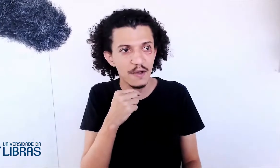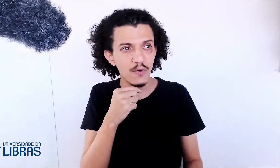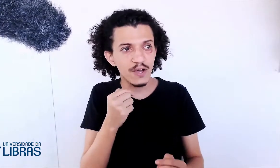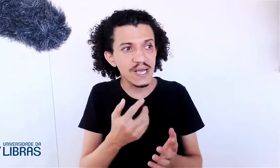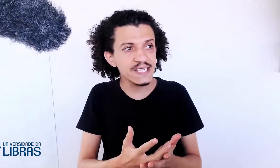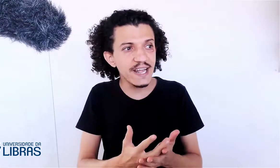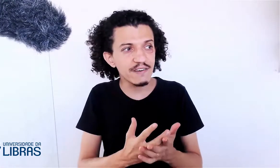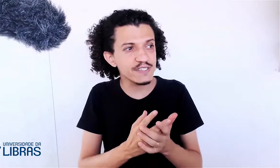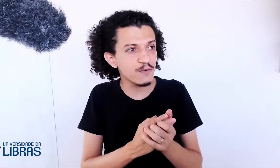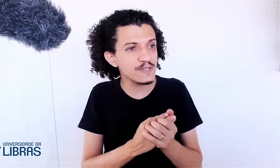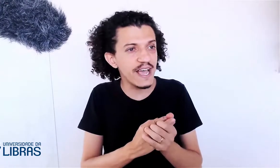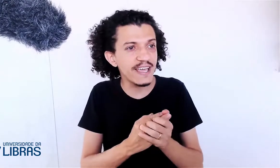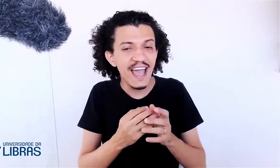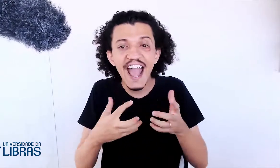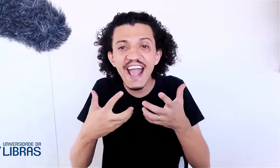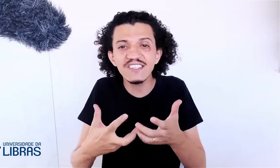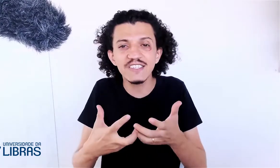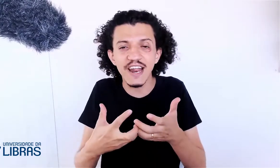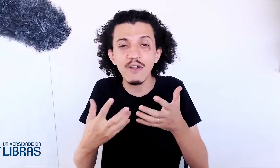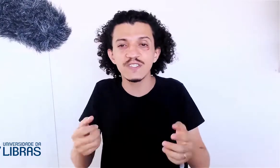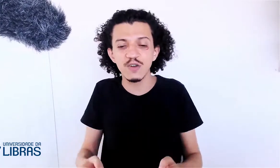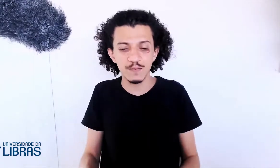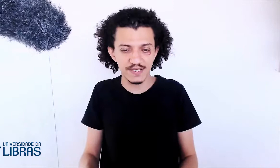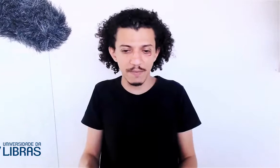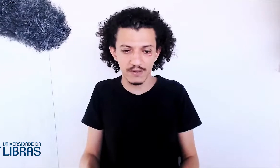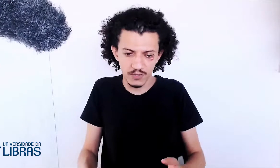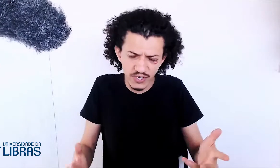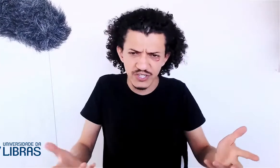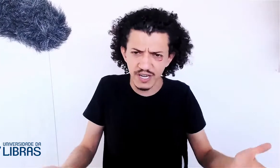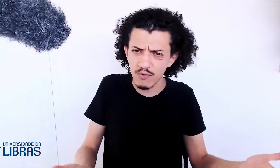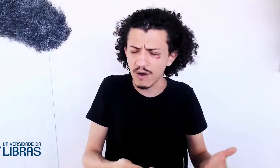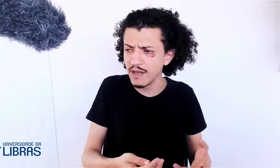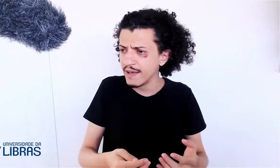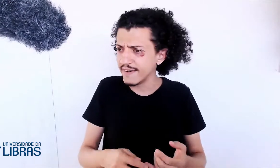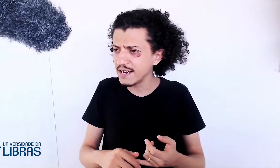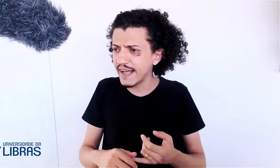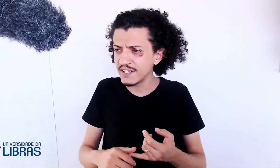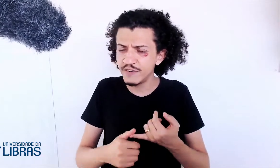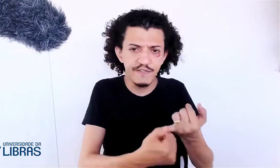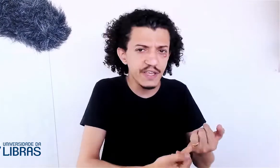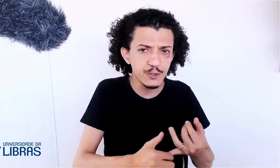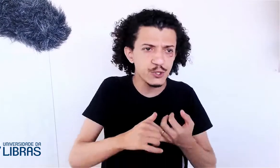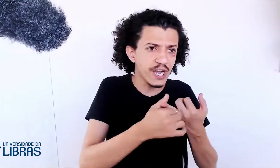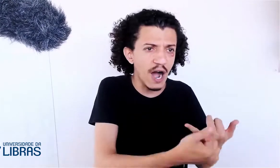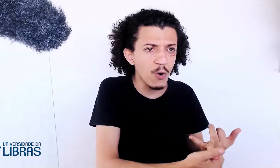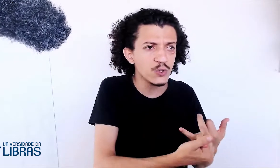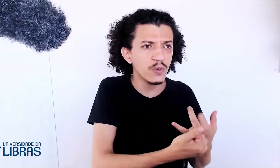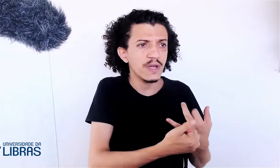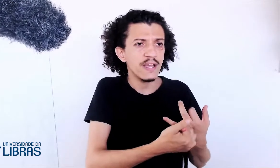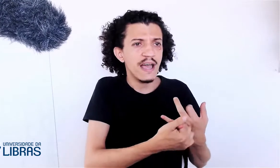Porque com a escrita você consegue registrar os seus pensamentos. Hoje em dia, com a facilidade de vídeo, de áudio, a